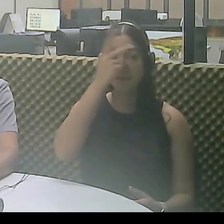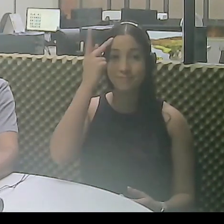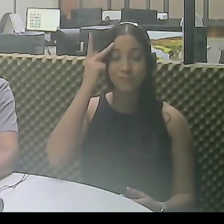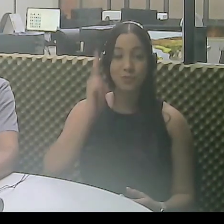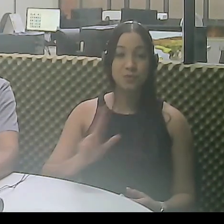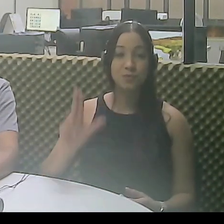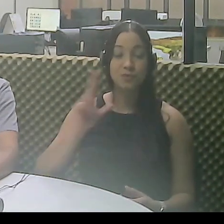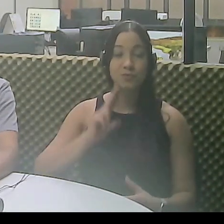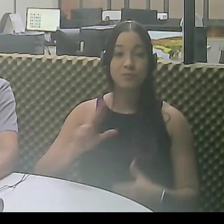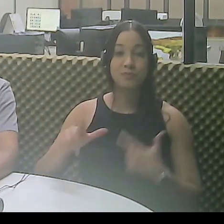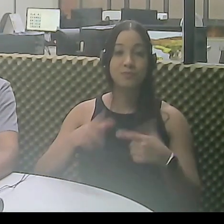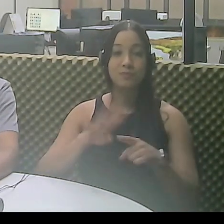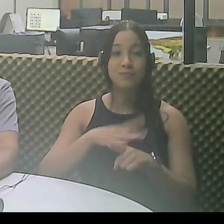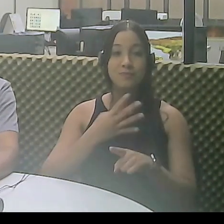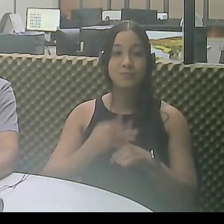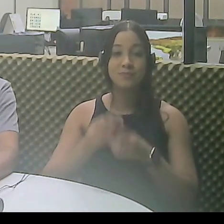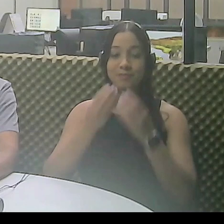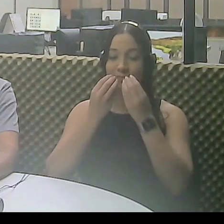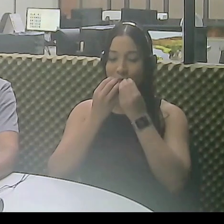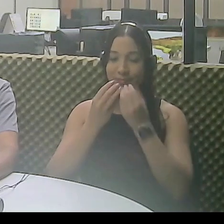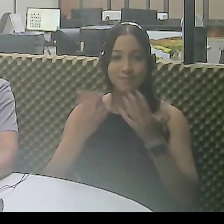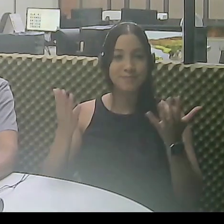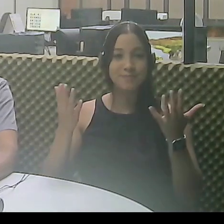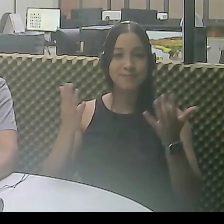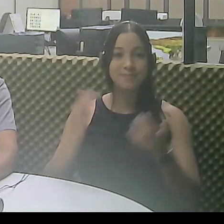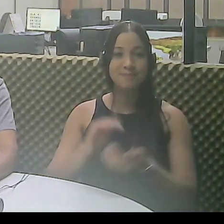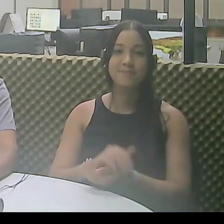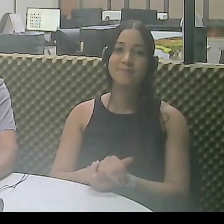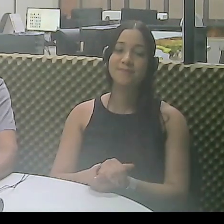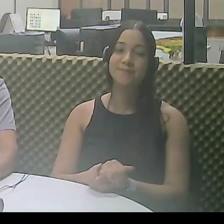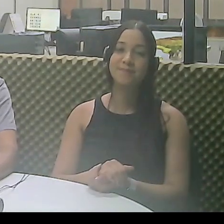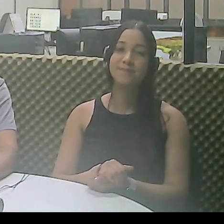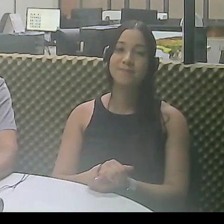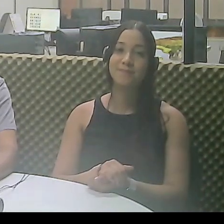Prefeitura de Uberlândia. Fazer mais, fazer bem.